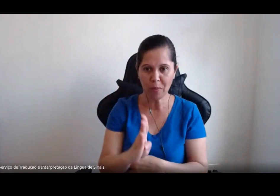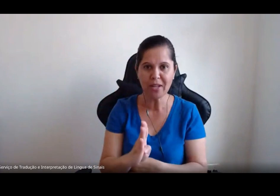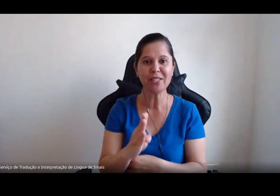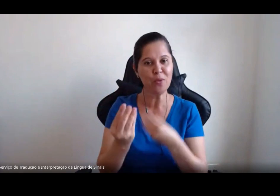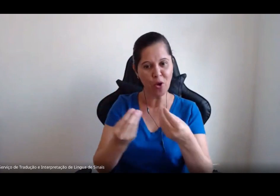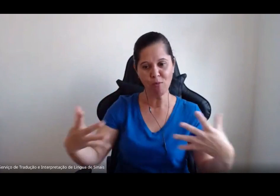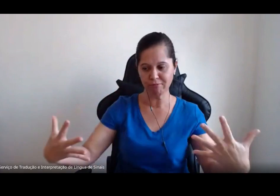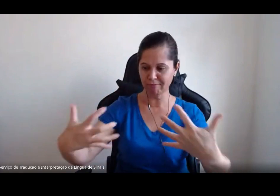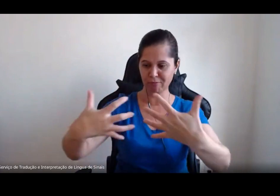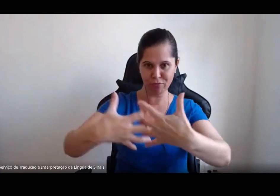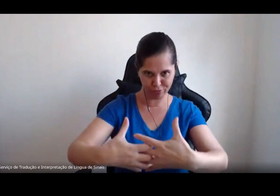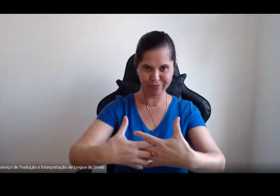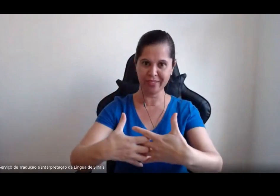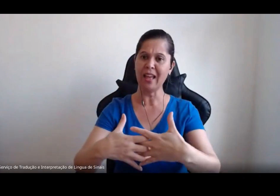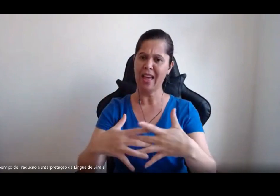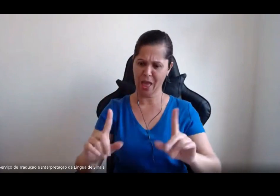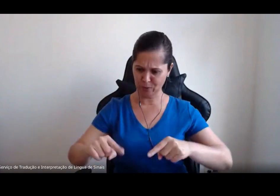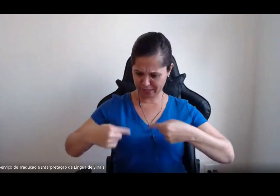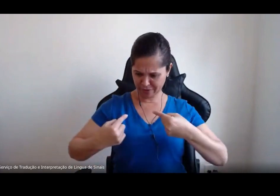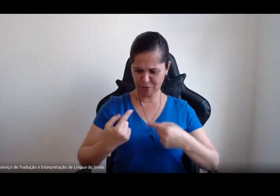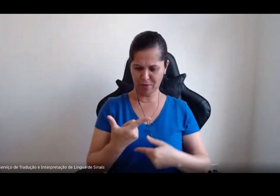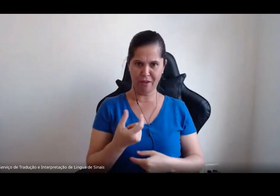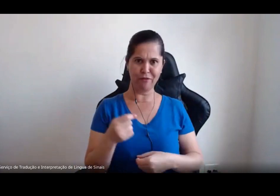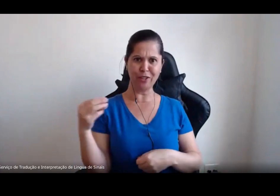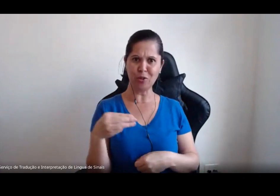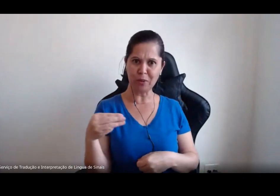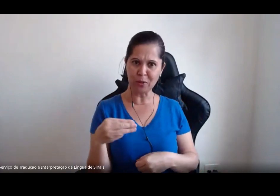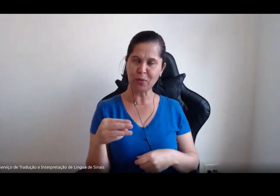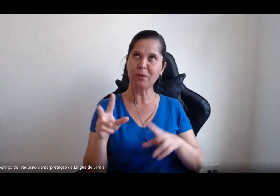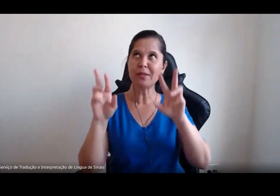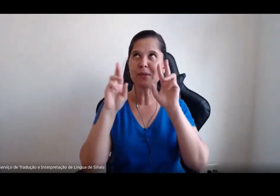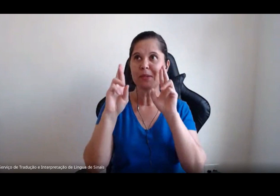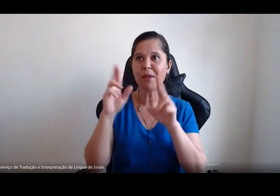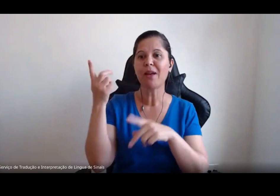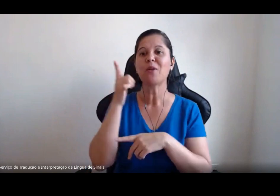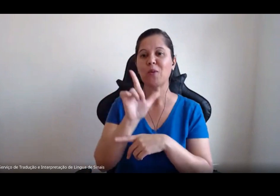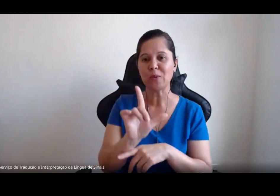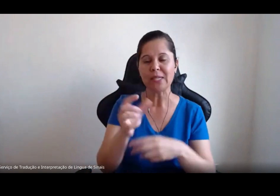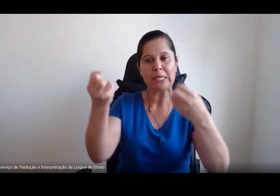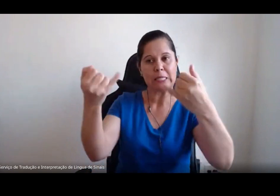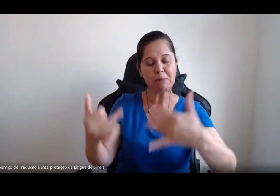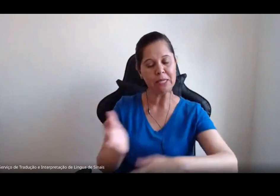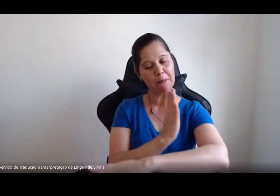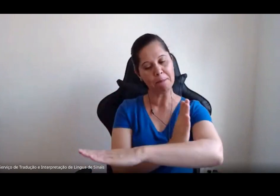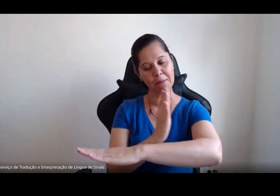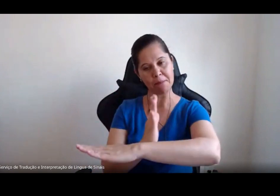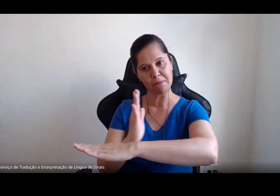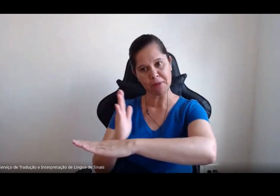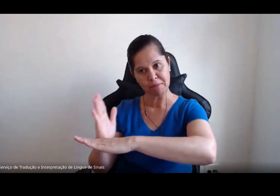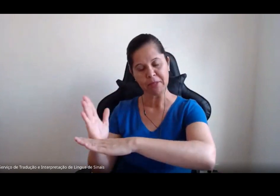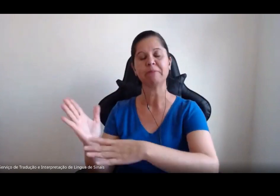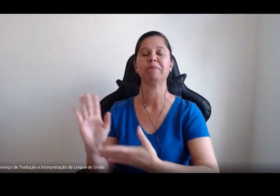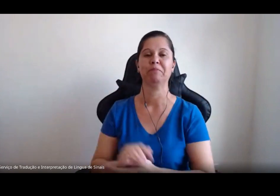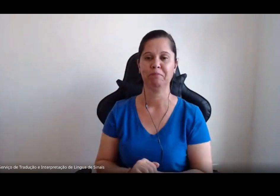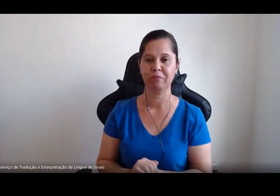estado atualmente. Vejam que é um desafio tremendo, vou falar isso em 20 minutos, mas eu espero conseguir cumprir com essa